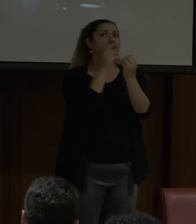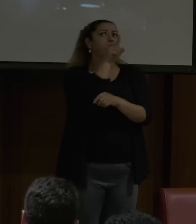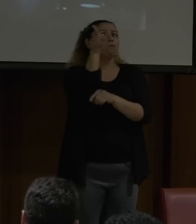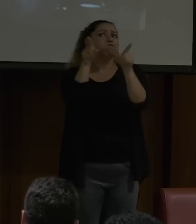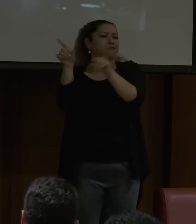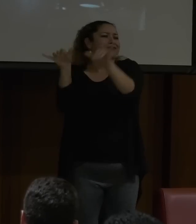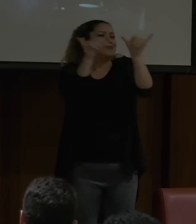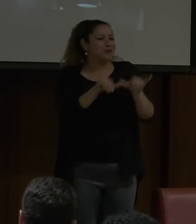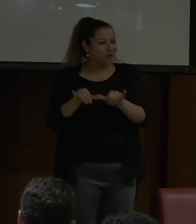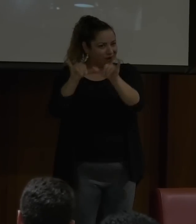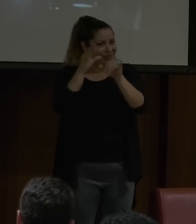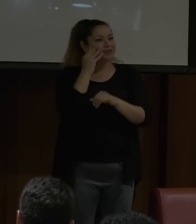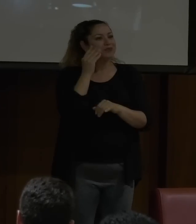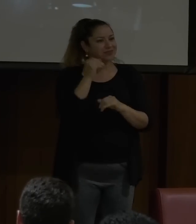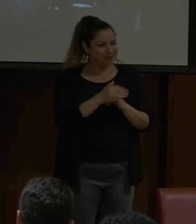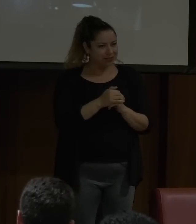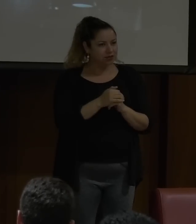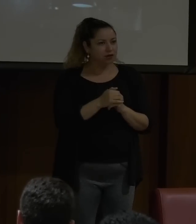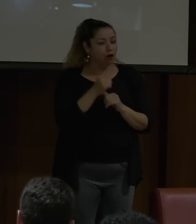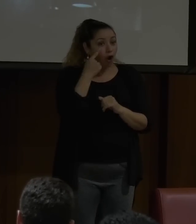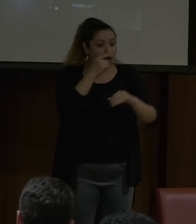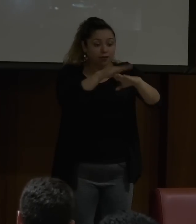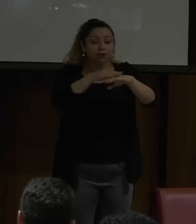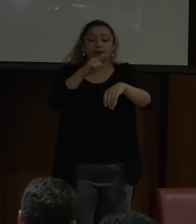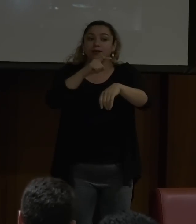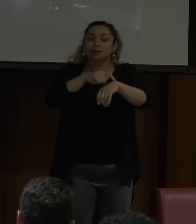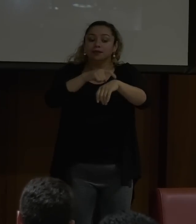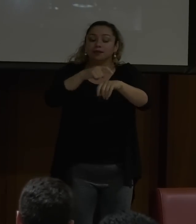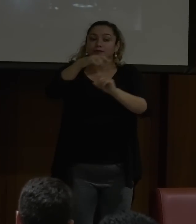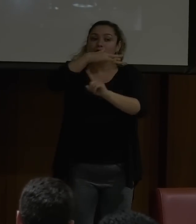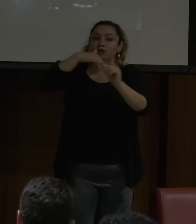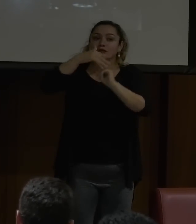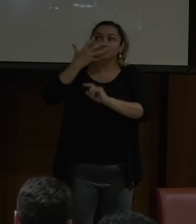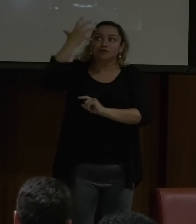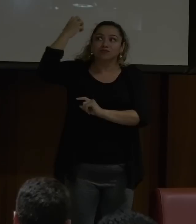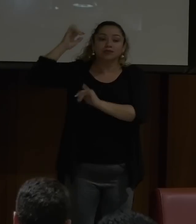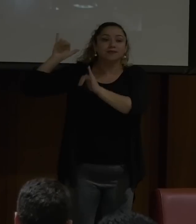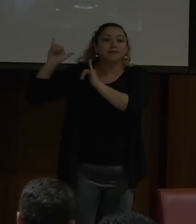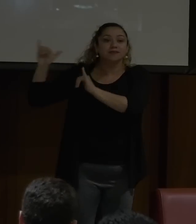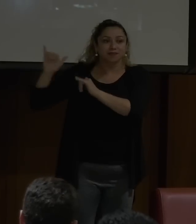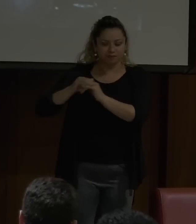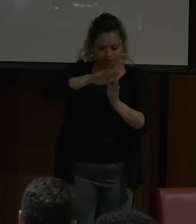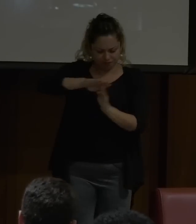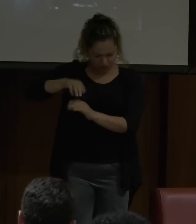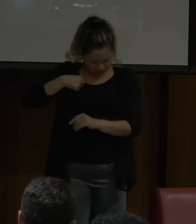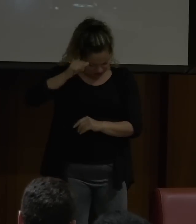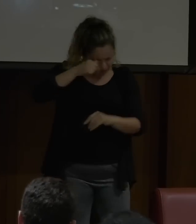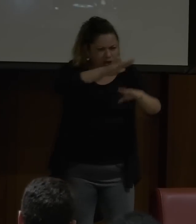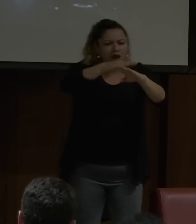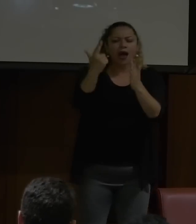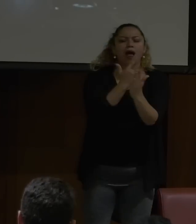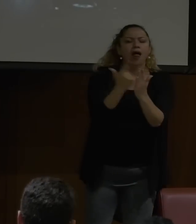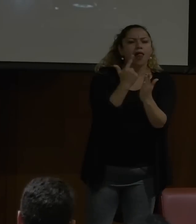de decir Félix, tiene que ver con el momento en que sucedieron los hechos. Hay un libro de Jorge Luis Borges que se llama